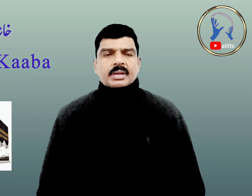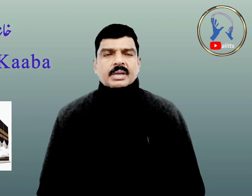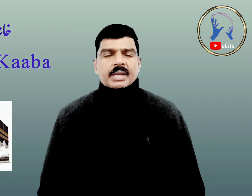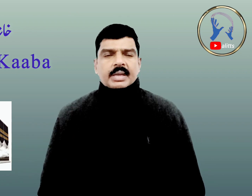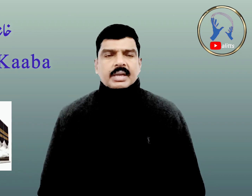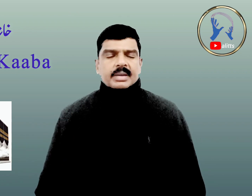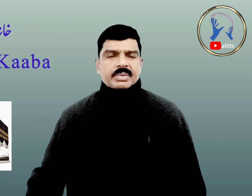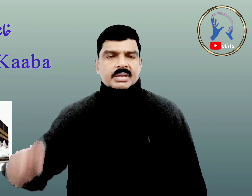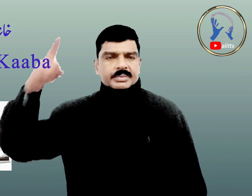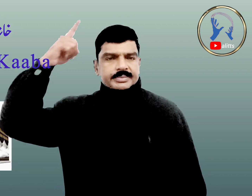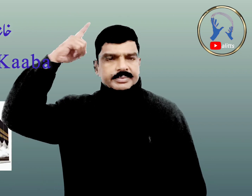خانہ کعبہ۔